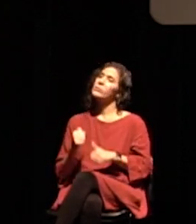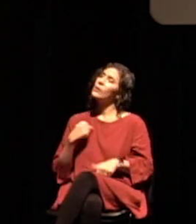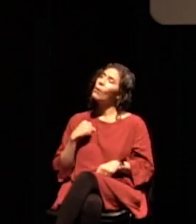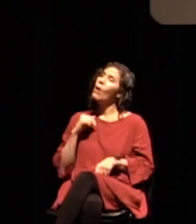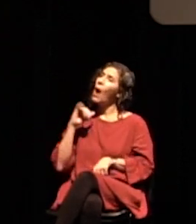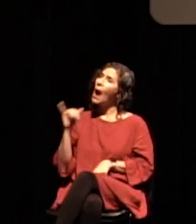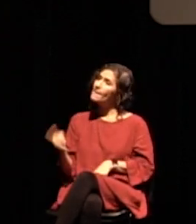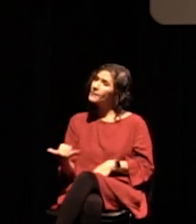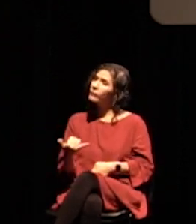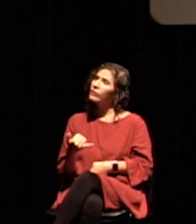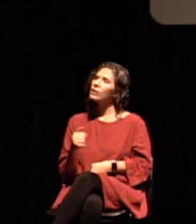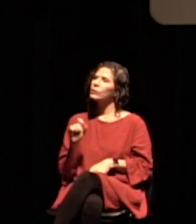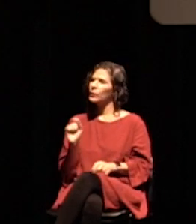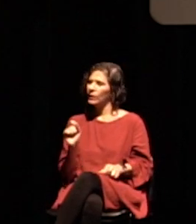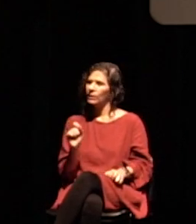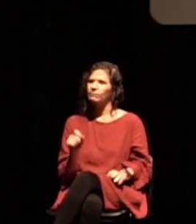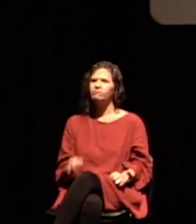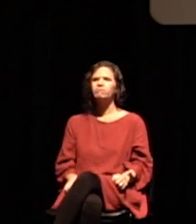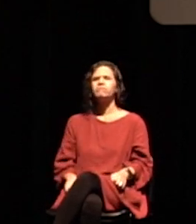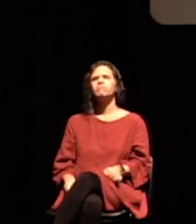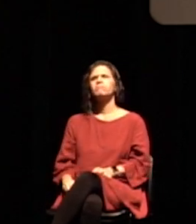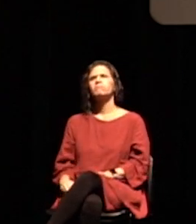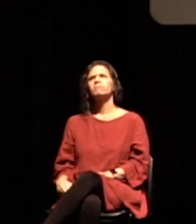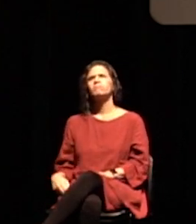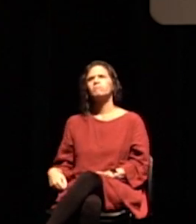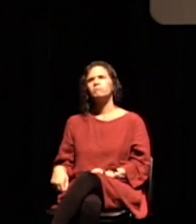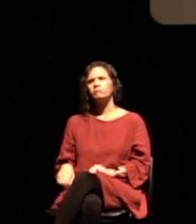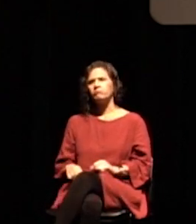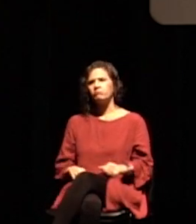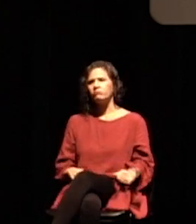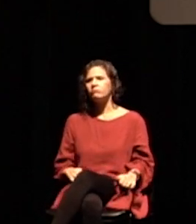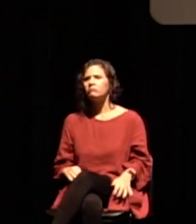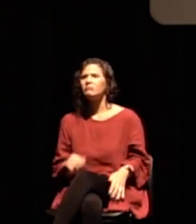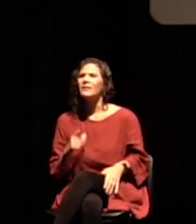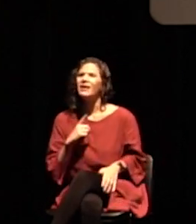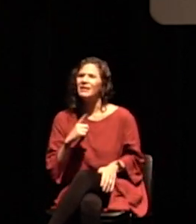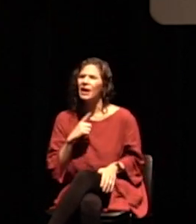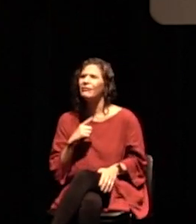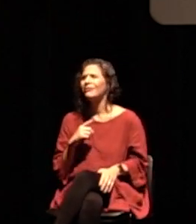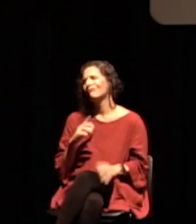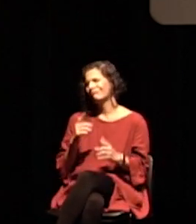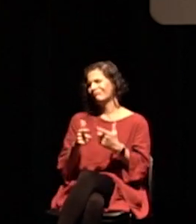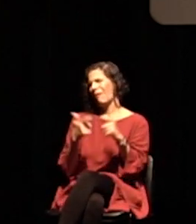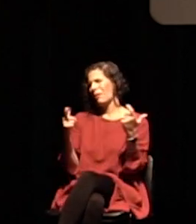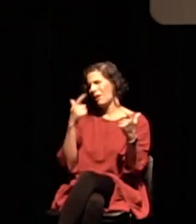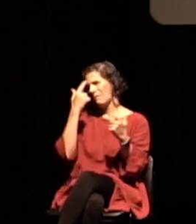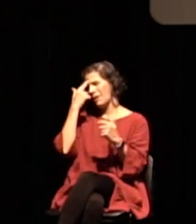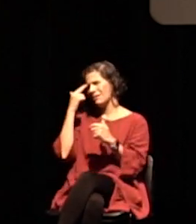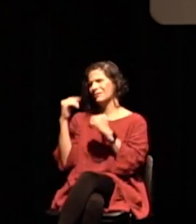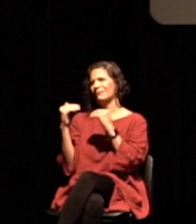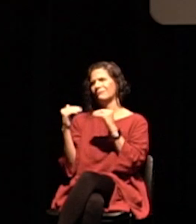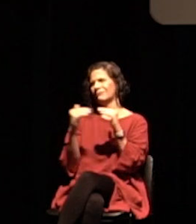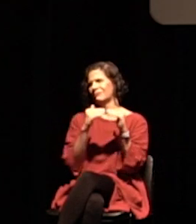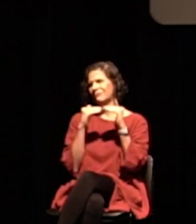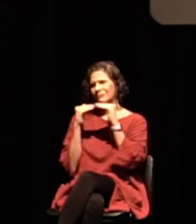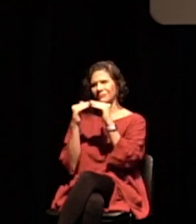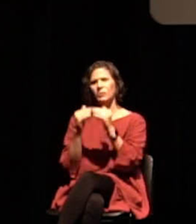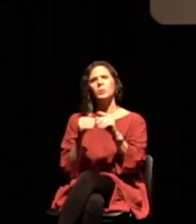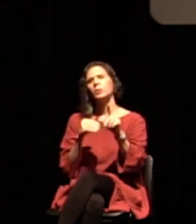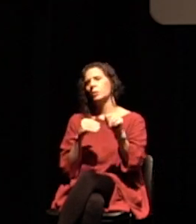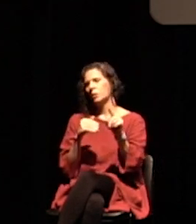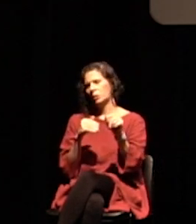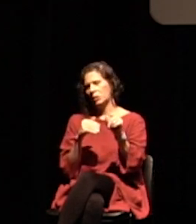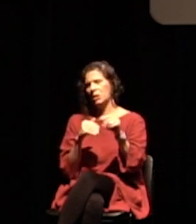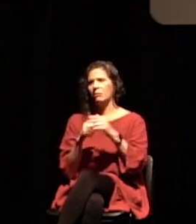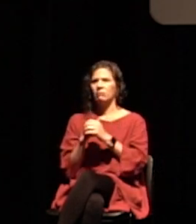para relativizar o que acabou, eu acho que se firmando no senso comum, como o